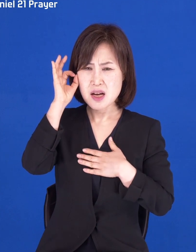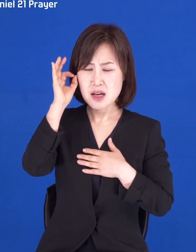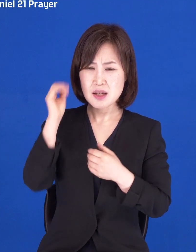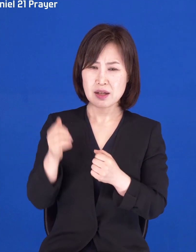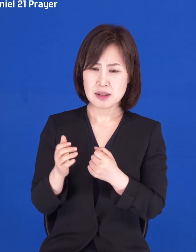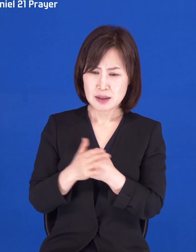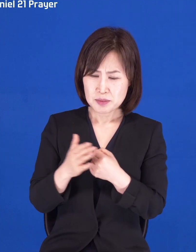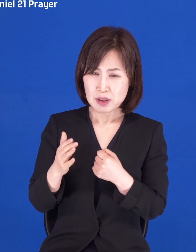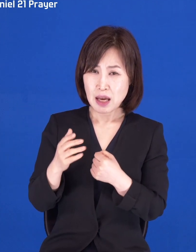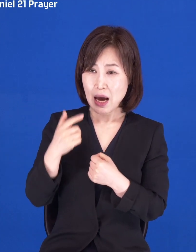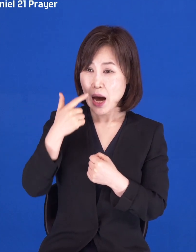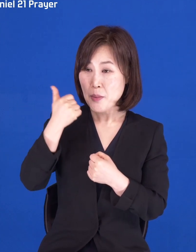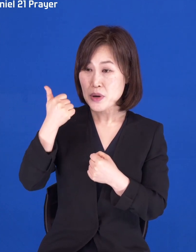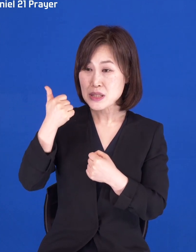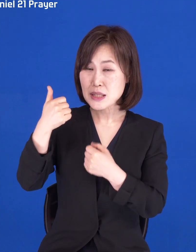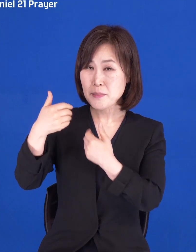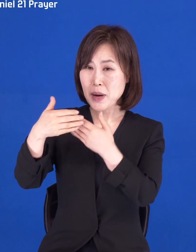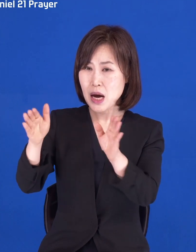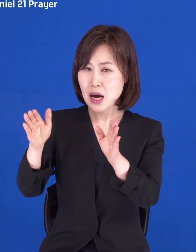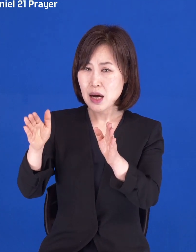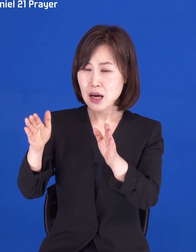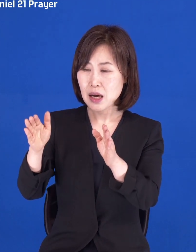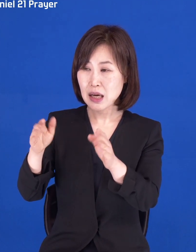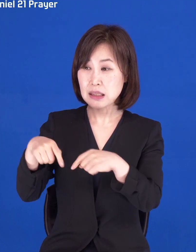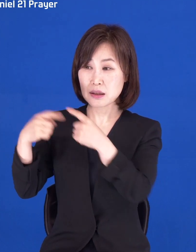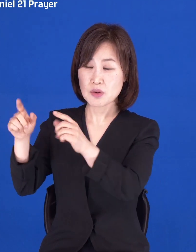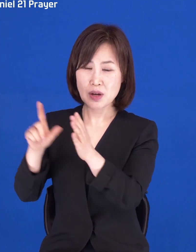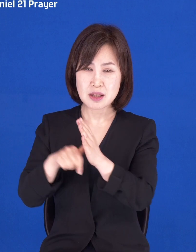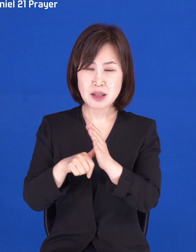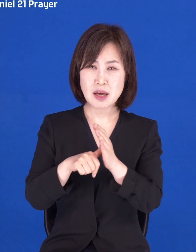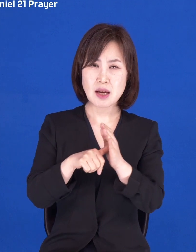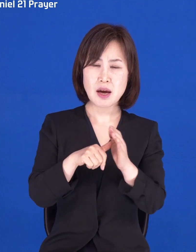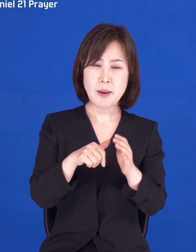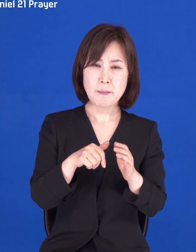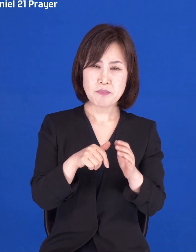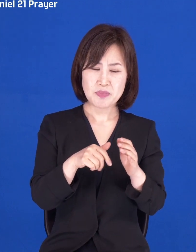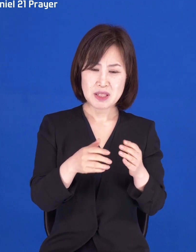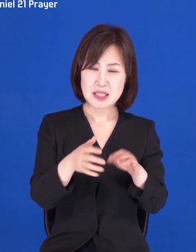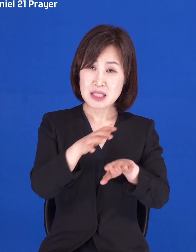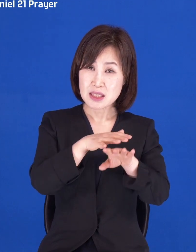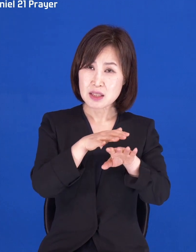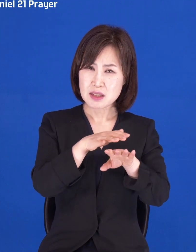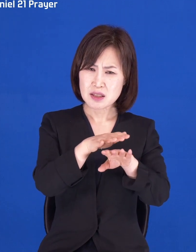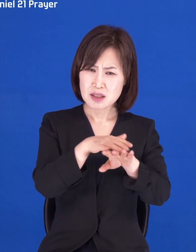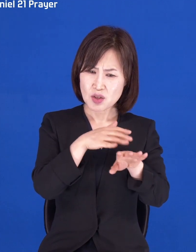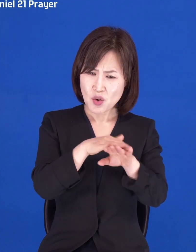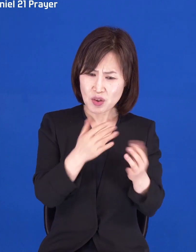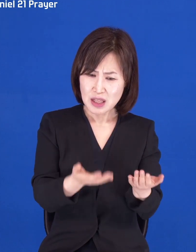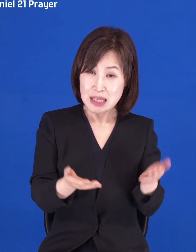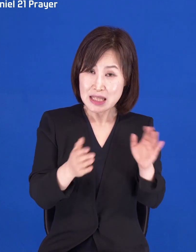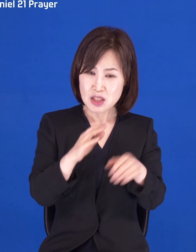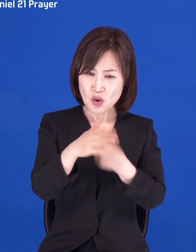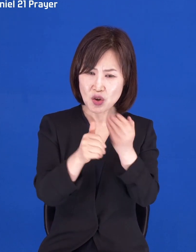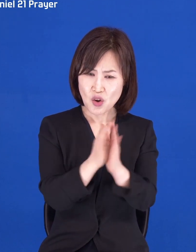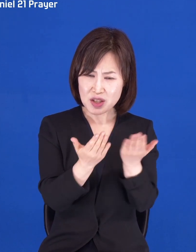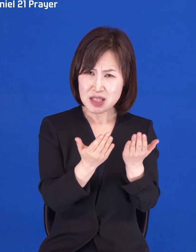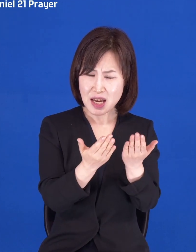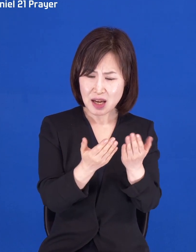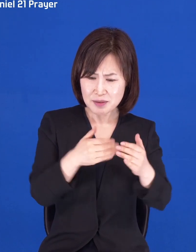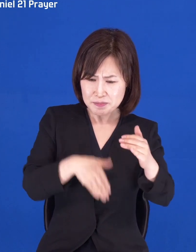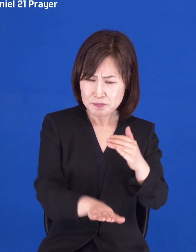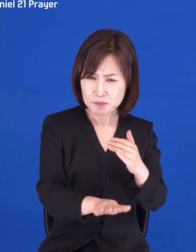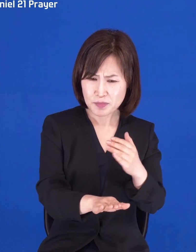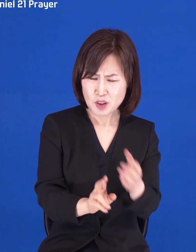그래서 아버지 방에 들어가자마자 벌떡 일어나셔가지고는 청가방에다가 그 할머니 보시던 성경책들을 다